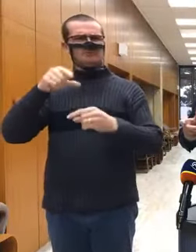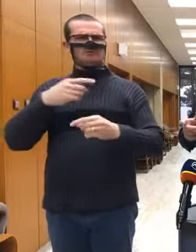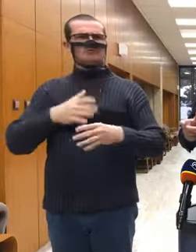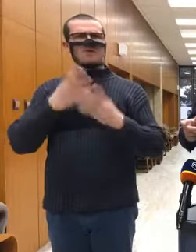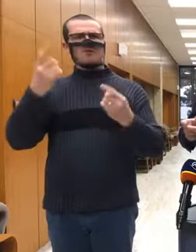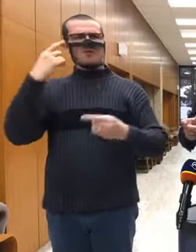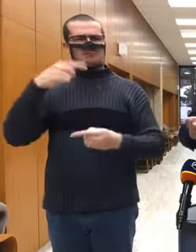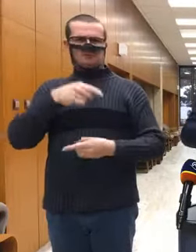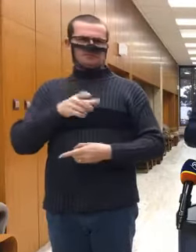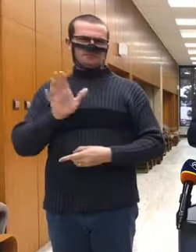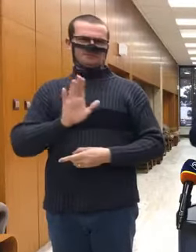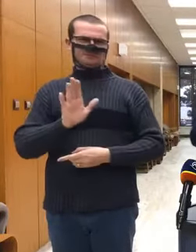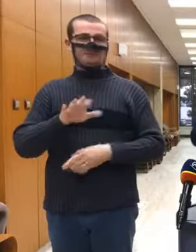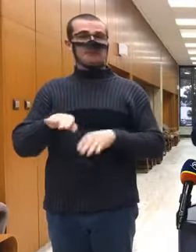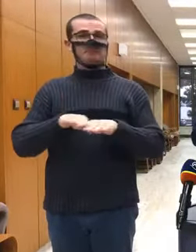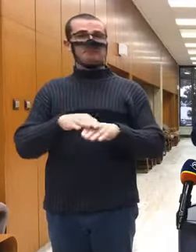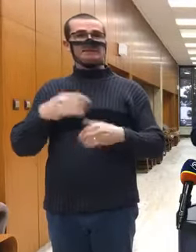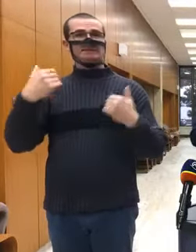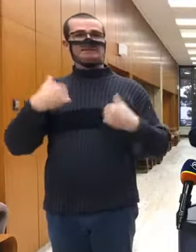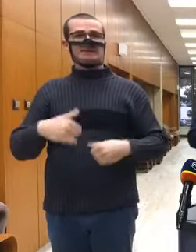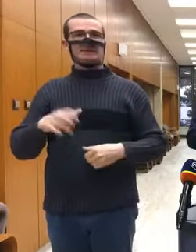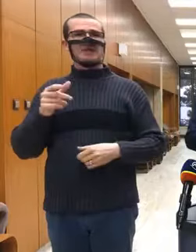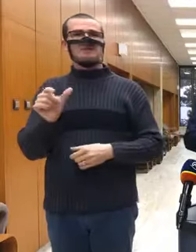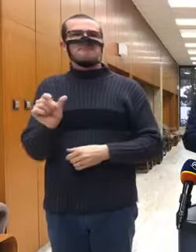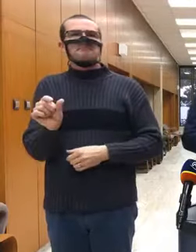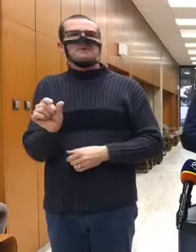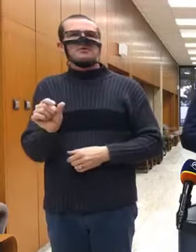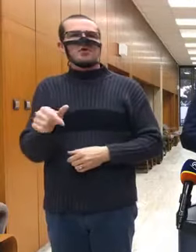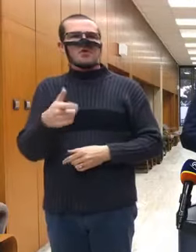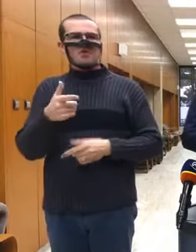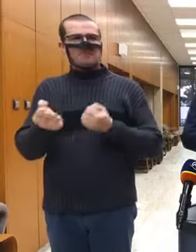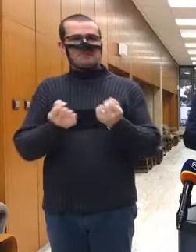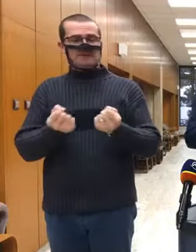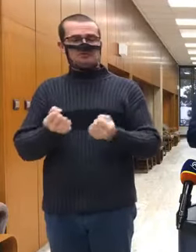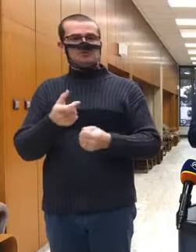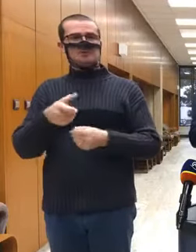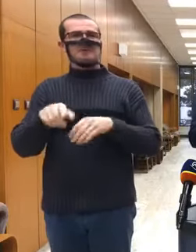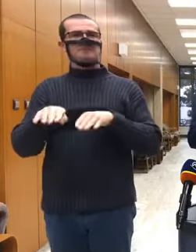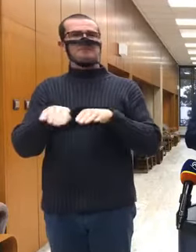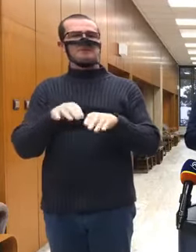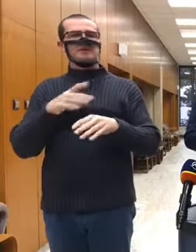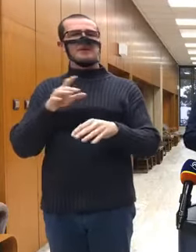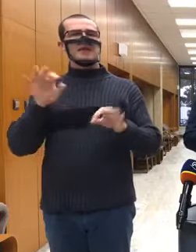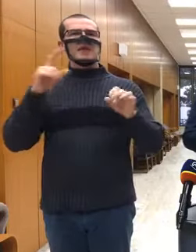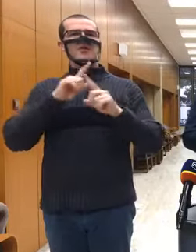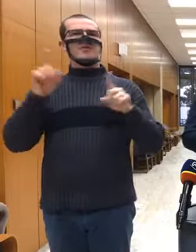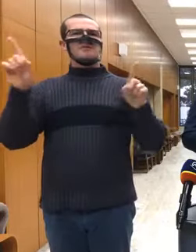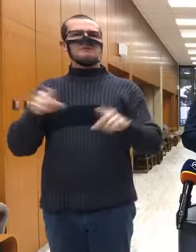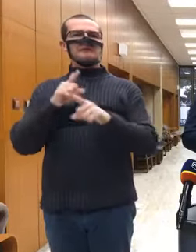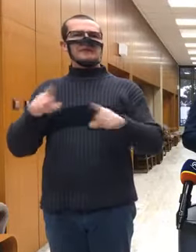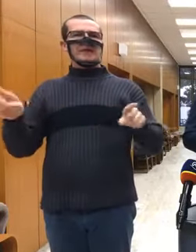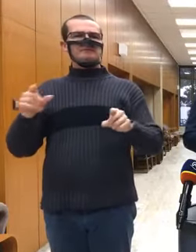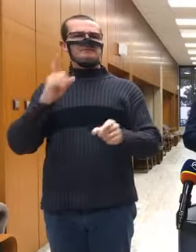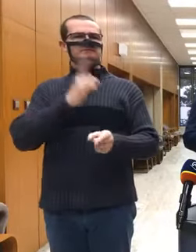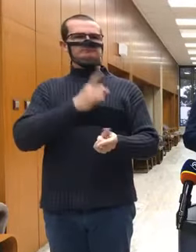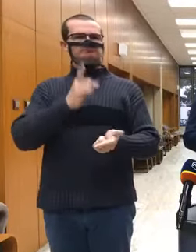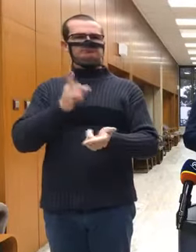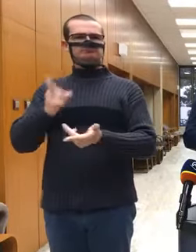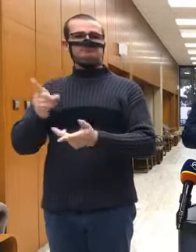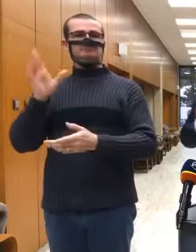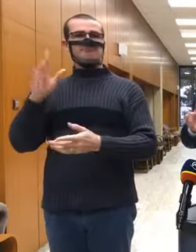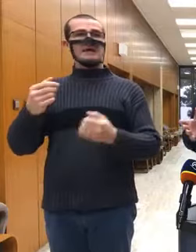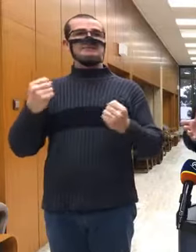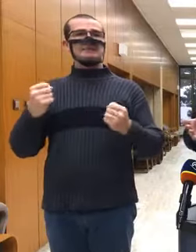expert. Minister nie je ani mikromanažer. Minister je ten dirigent, ktorý keď má k dispozícii